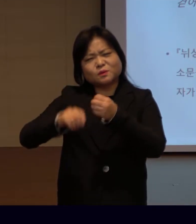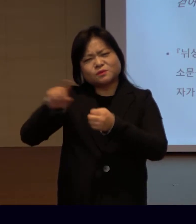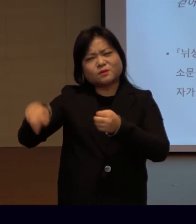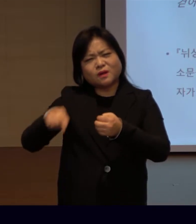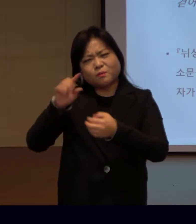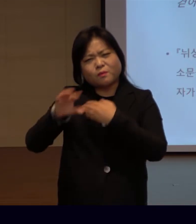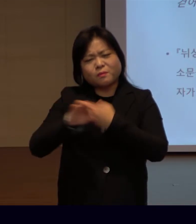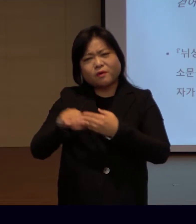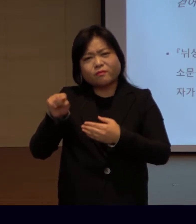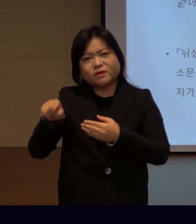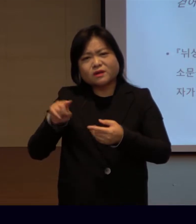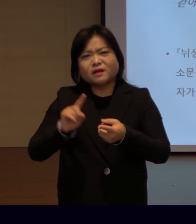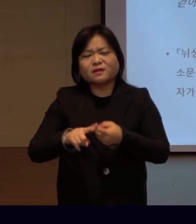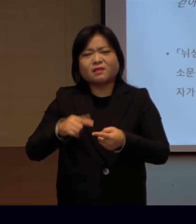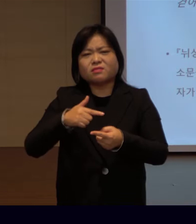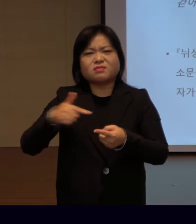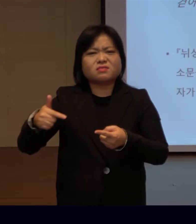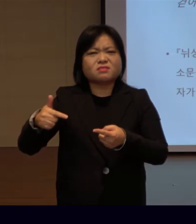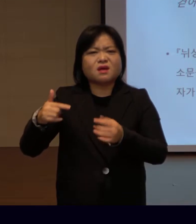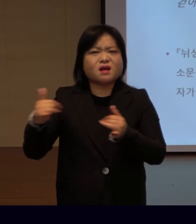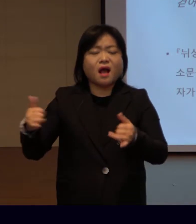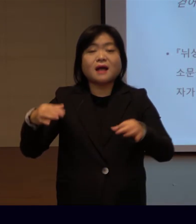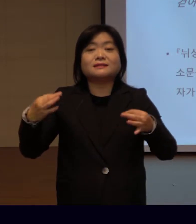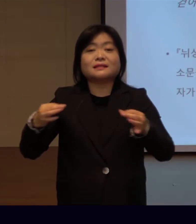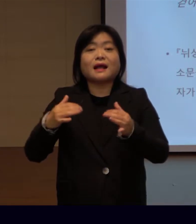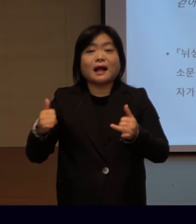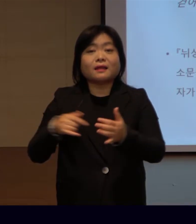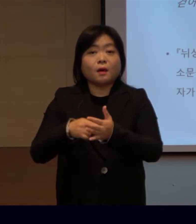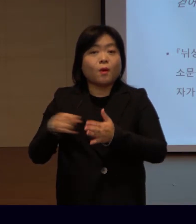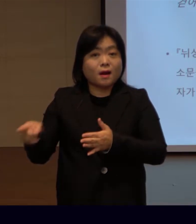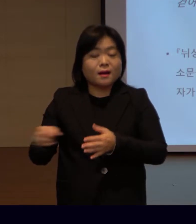뉴생겐이라는 사람이 소위 그거의 대가예요. 이 사람은 은행가인데